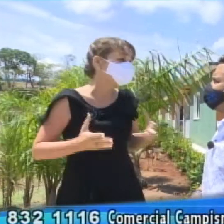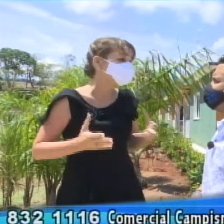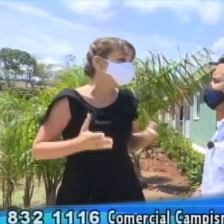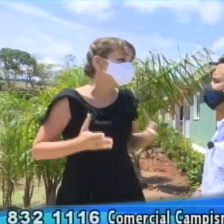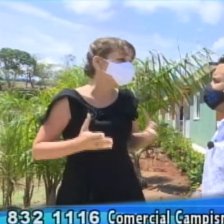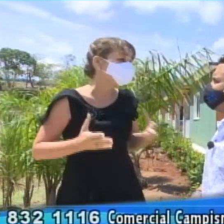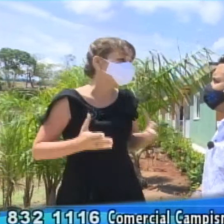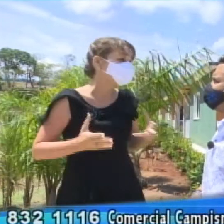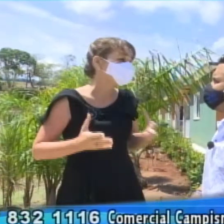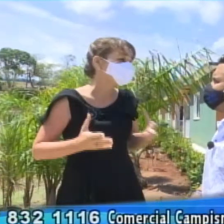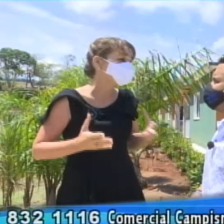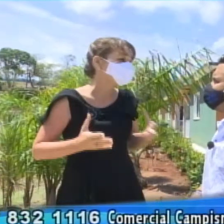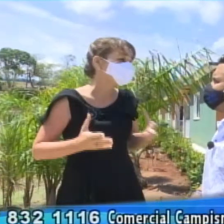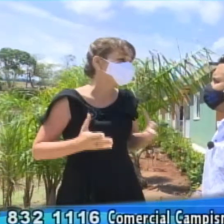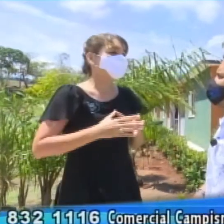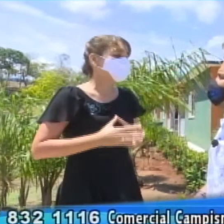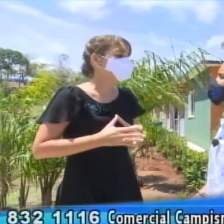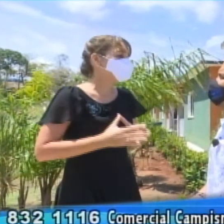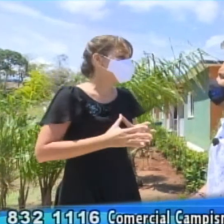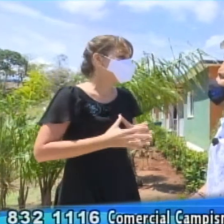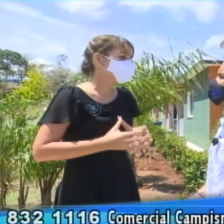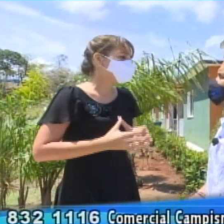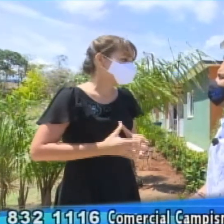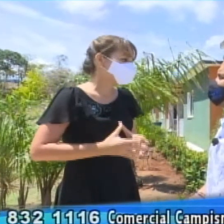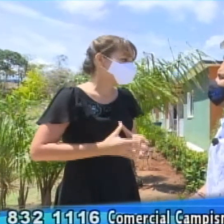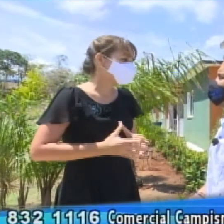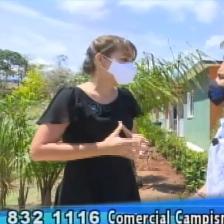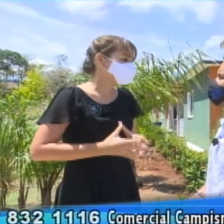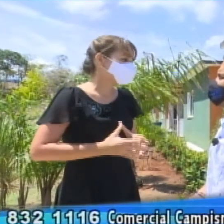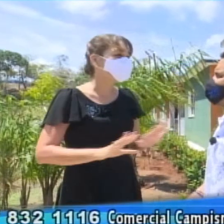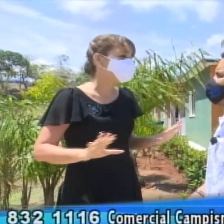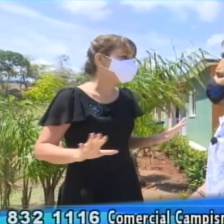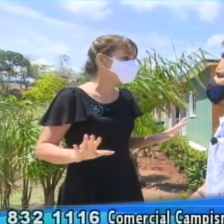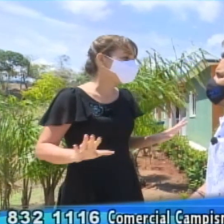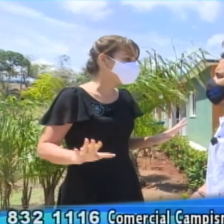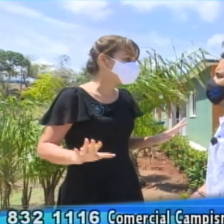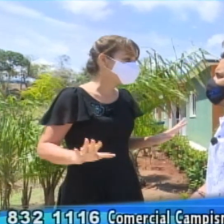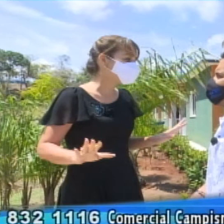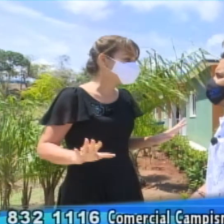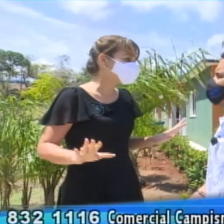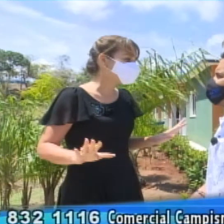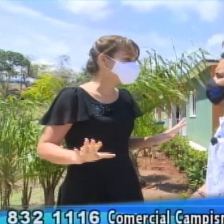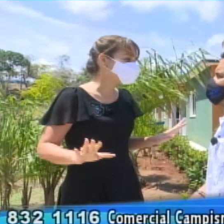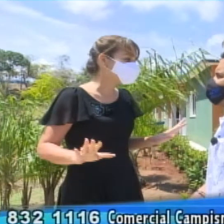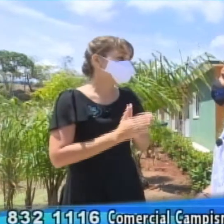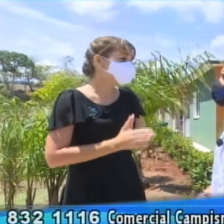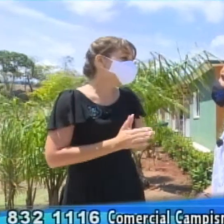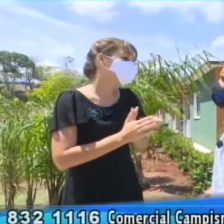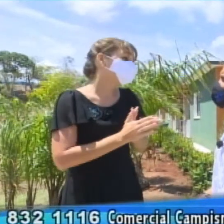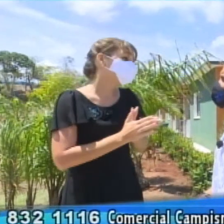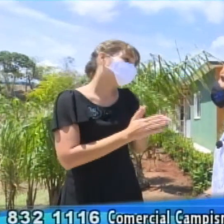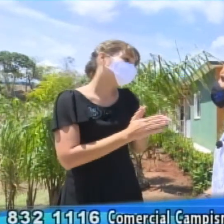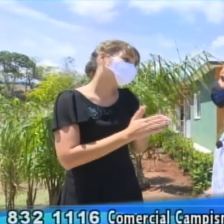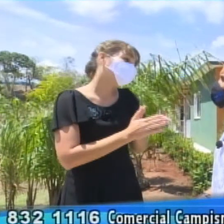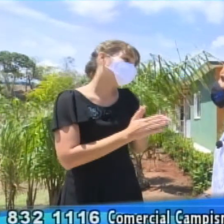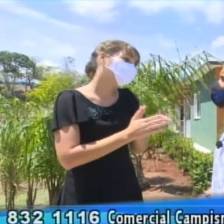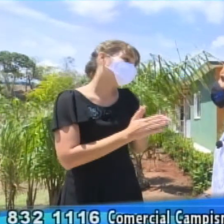turismo al público. ¿Qué tenemos pensado? Bueno, toda gama de servicios. Servicios desde los más módicos para